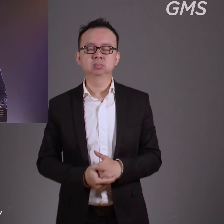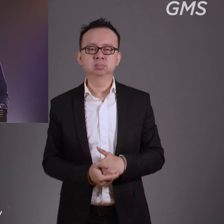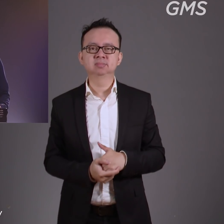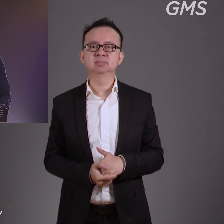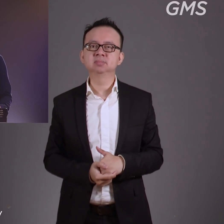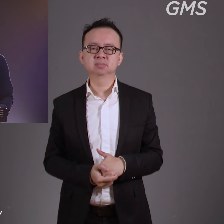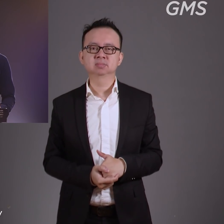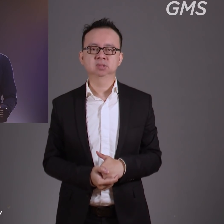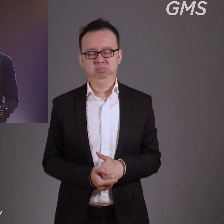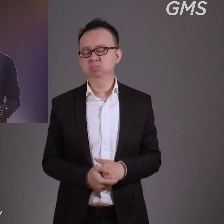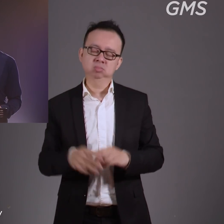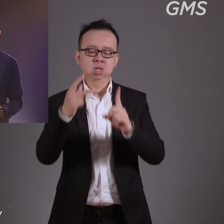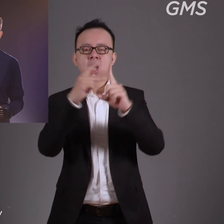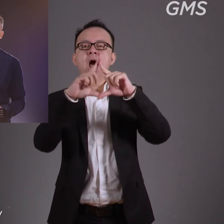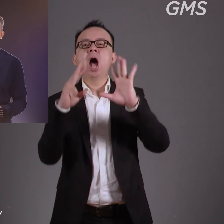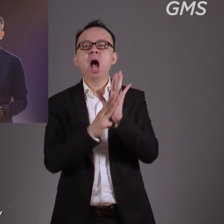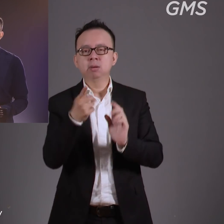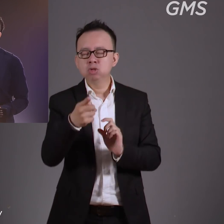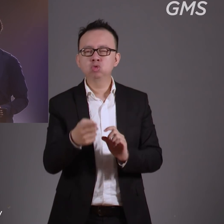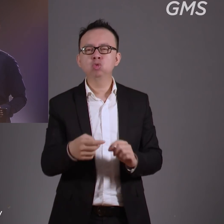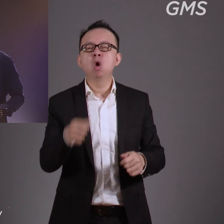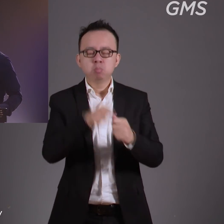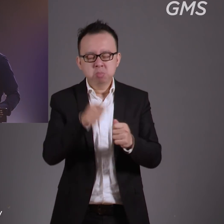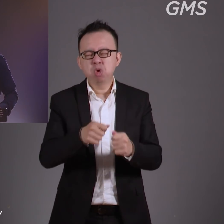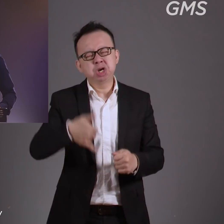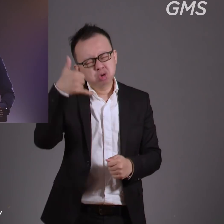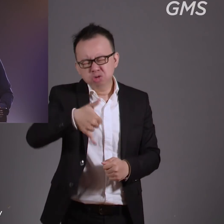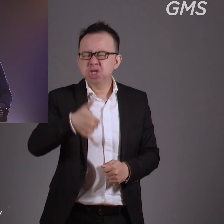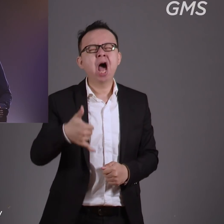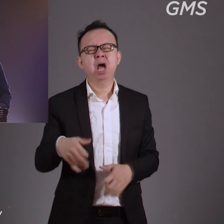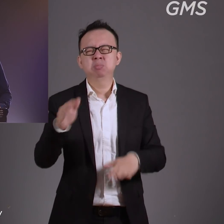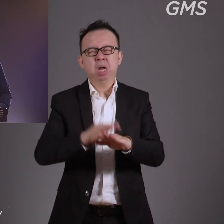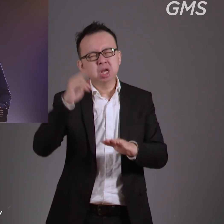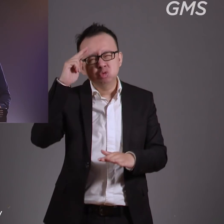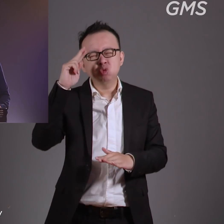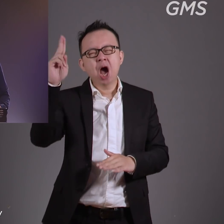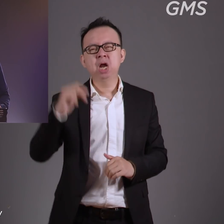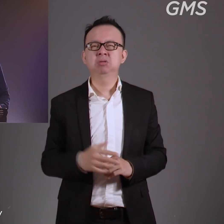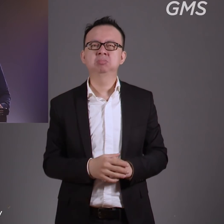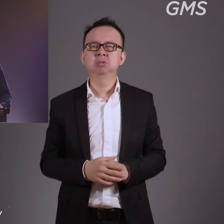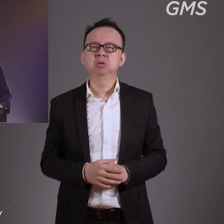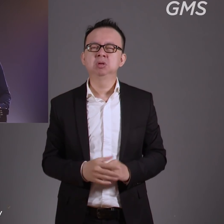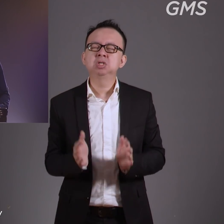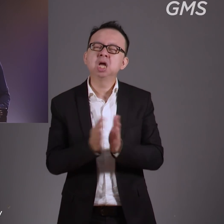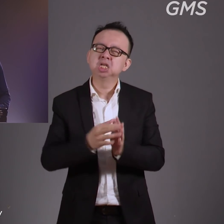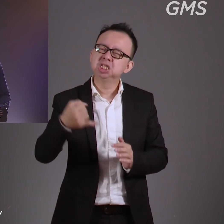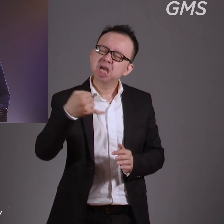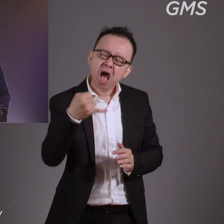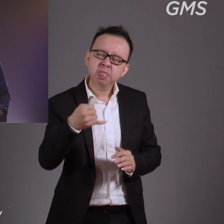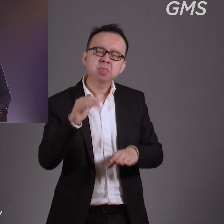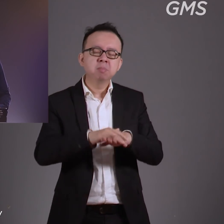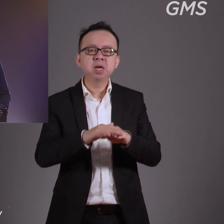dia berdosa secara sengaja, dia memberontak kepada Allah dan dia juga berbuat jahat kepada